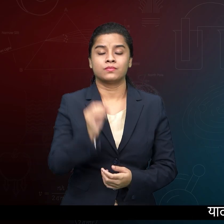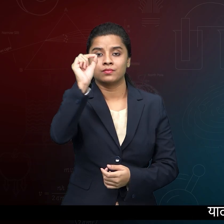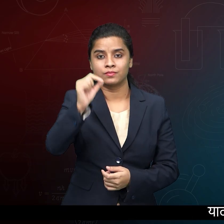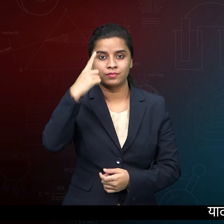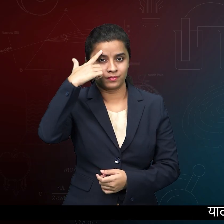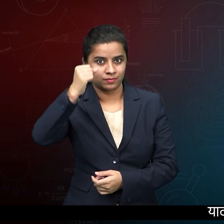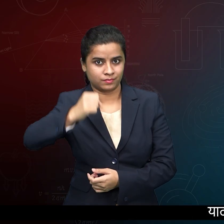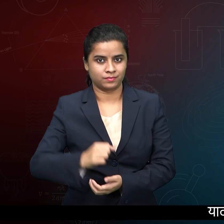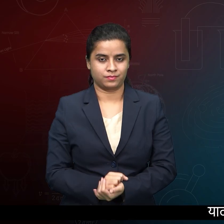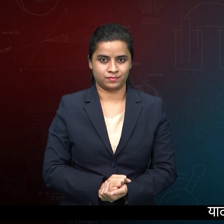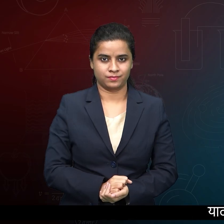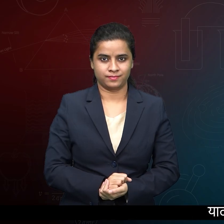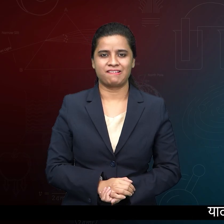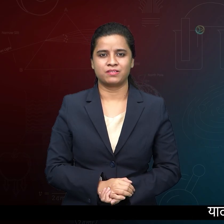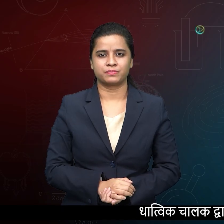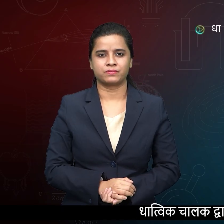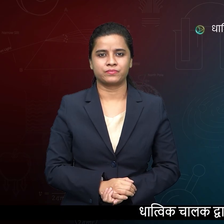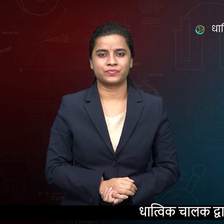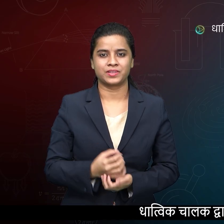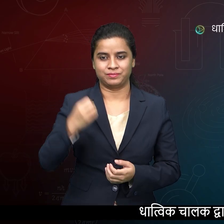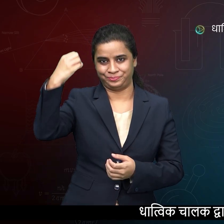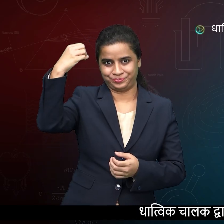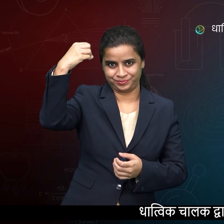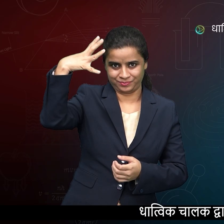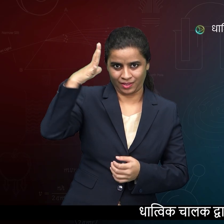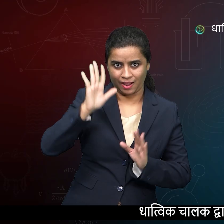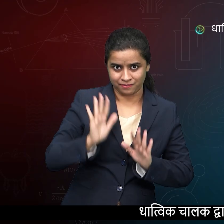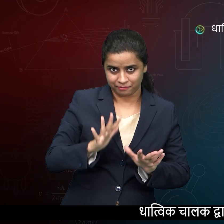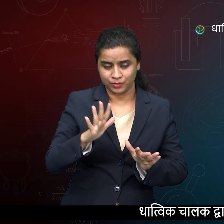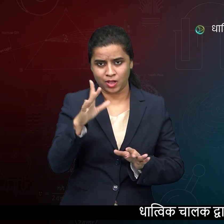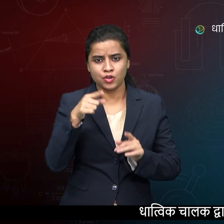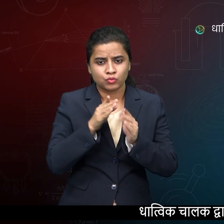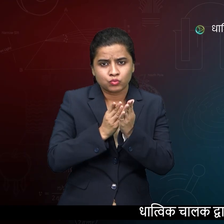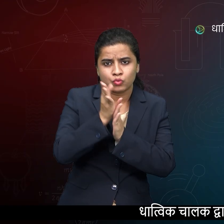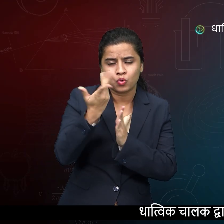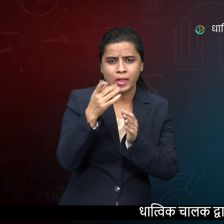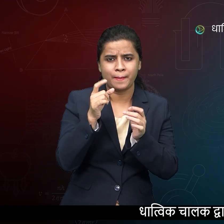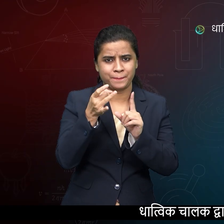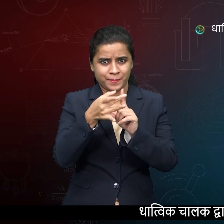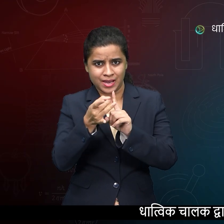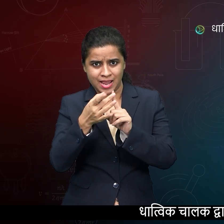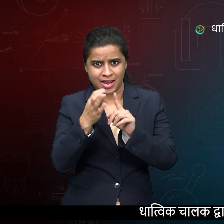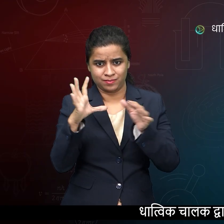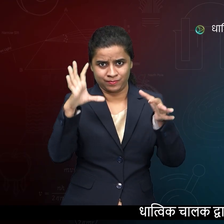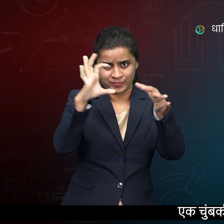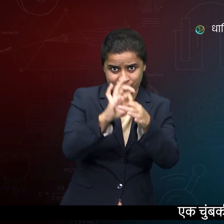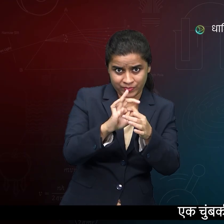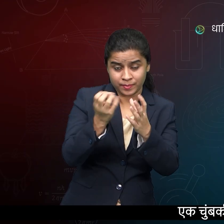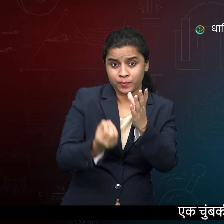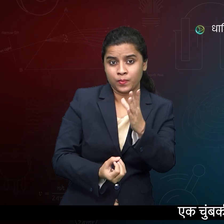याद रखने योग्य बिंदु: धात्विक चालक द्वारा विद्युत धारा उसके चारों ओर एक चुंबकीय